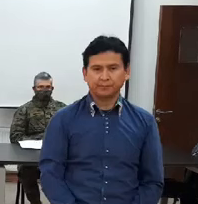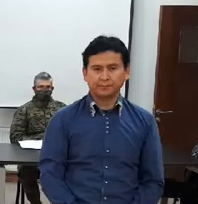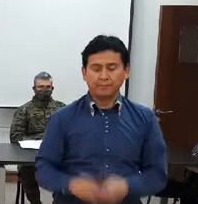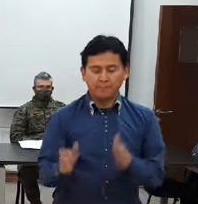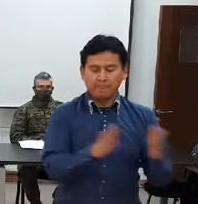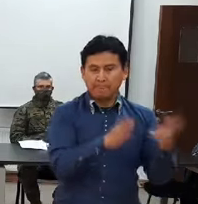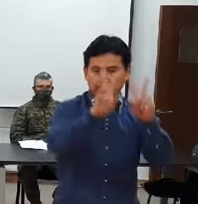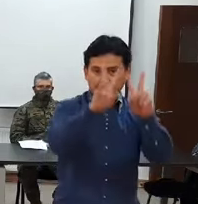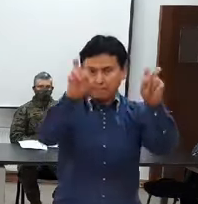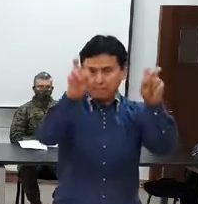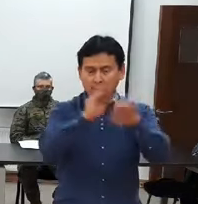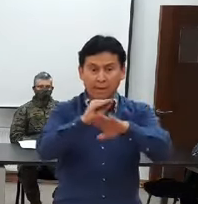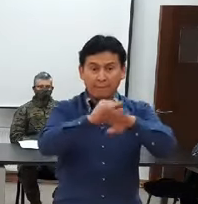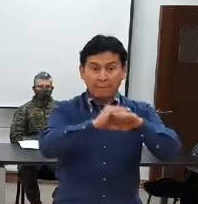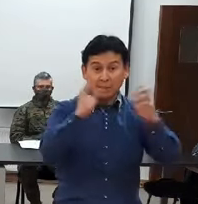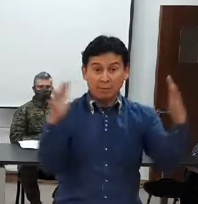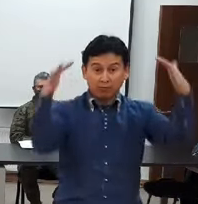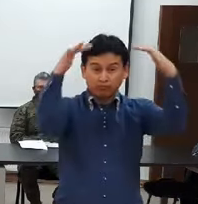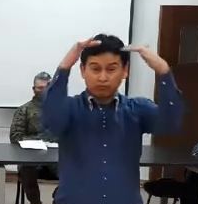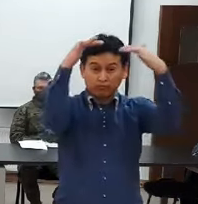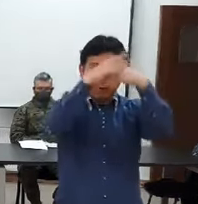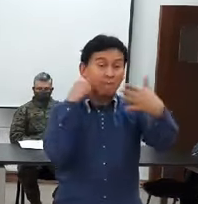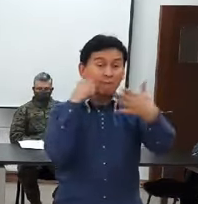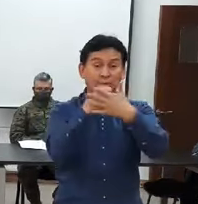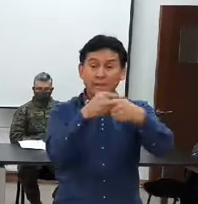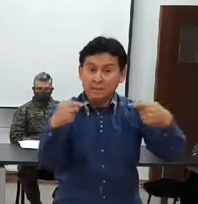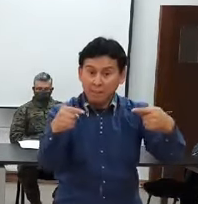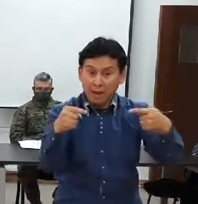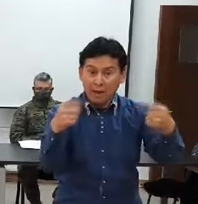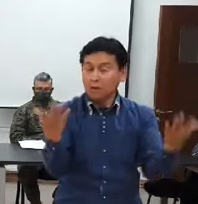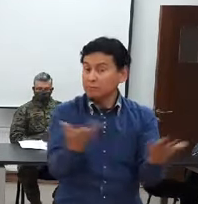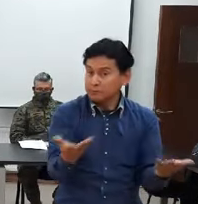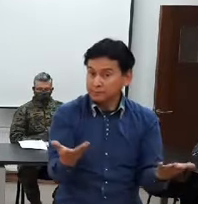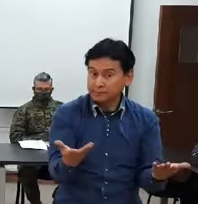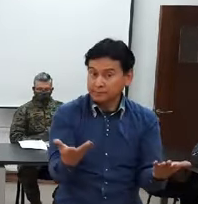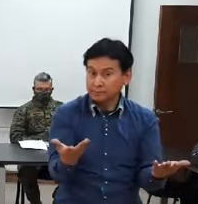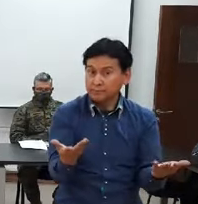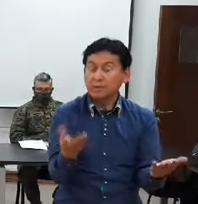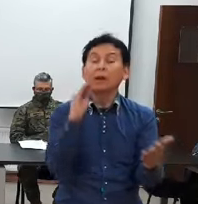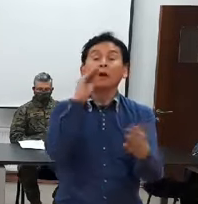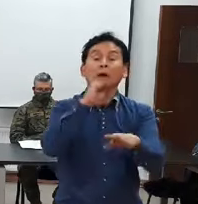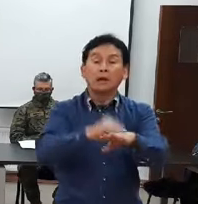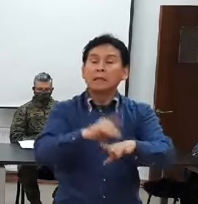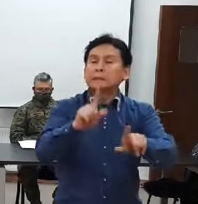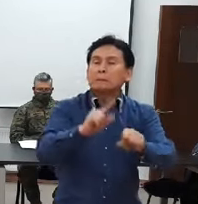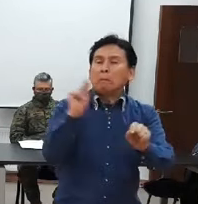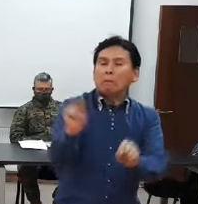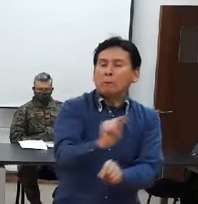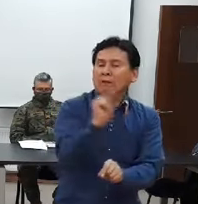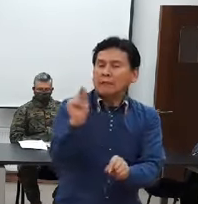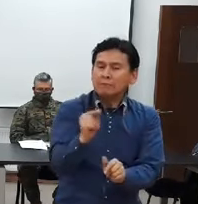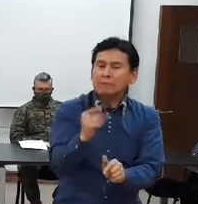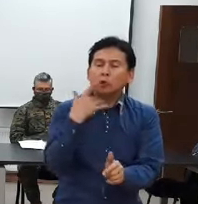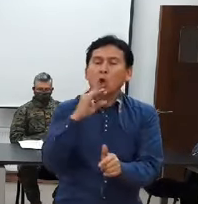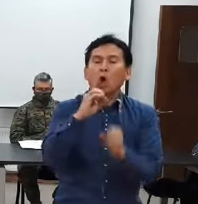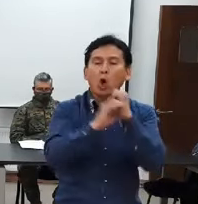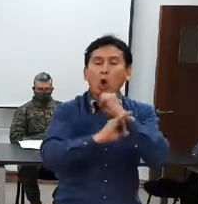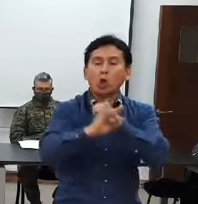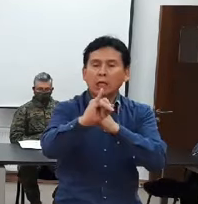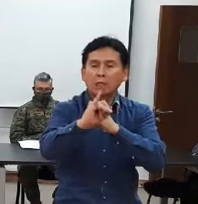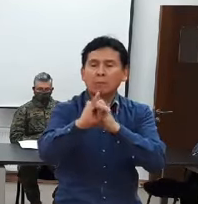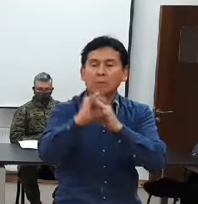Respecto del aviso meteorológico que tenemos para este fin de semana, se decretó alerta temprana preventiva por parte de Don Emi